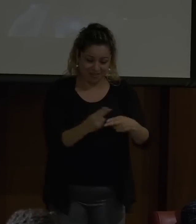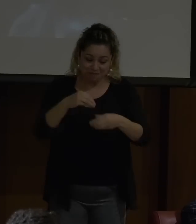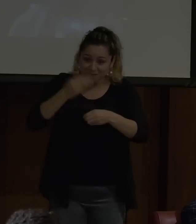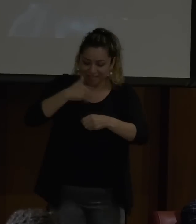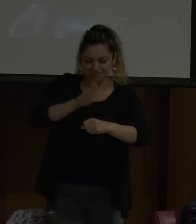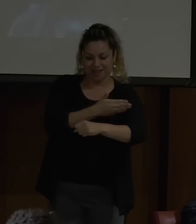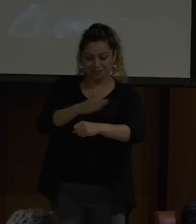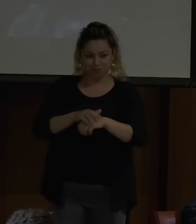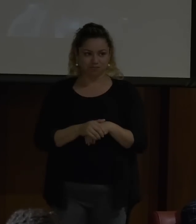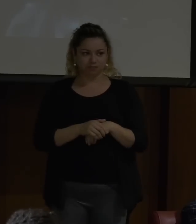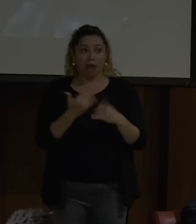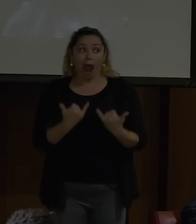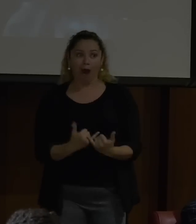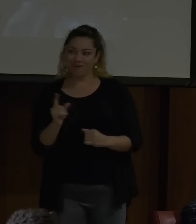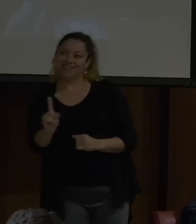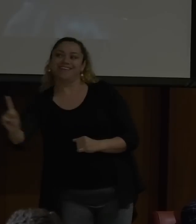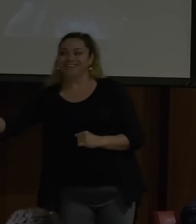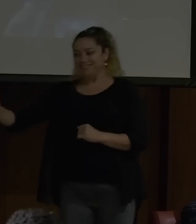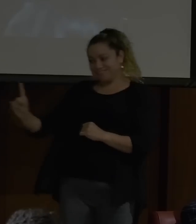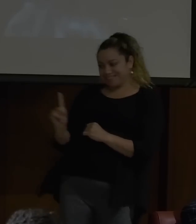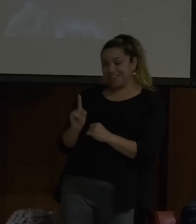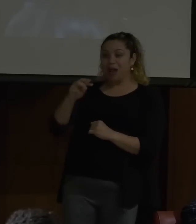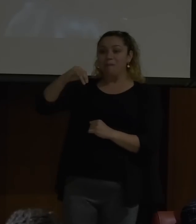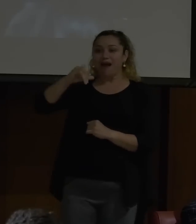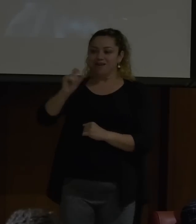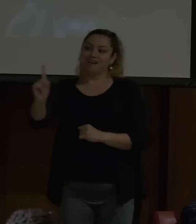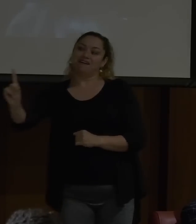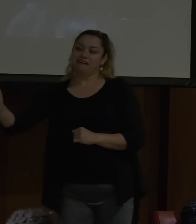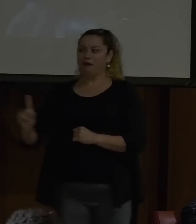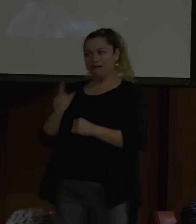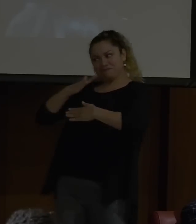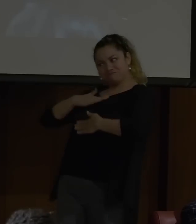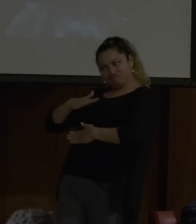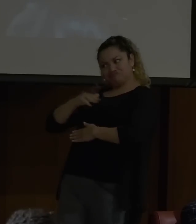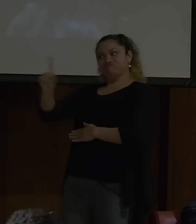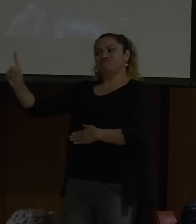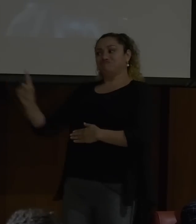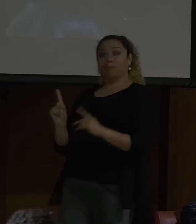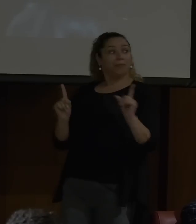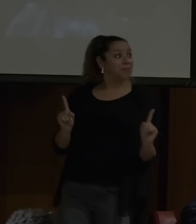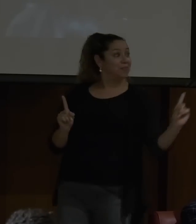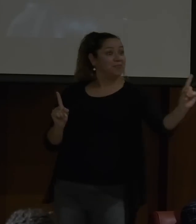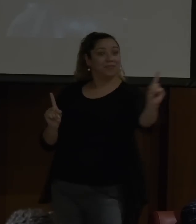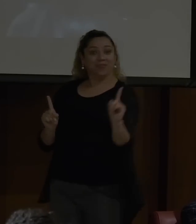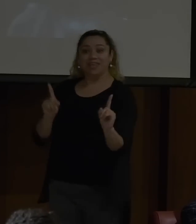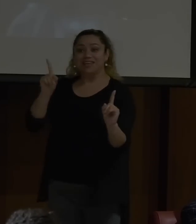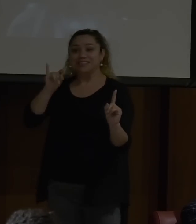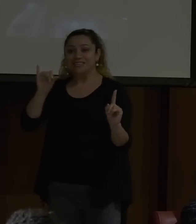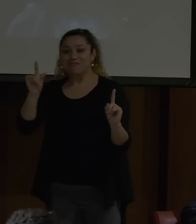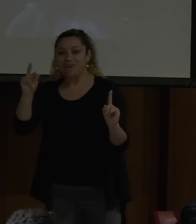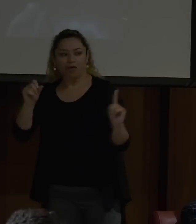Ahora seguirá María Antonia viviendo con Cuadros tranquila. Está Cifredo y la Mona y